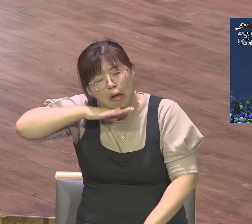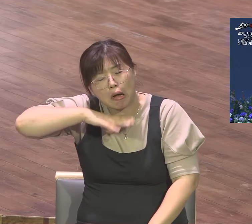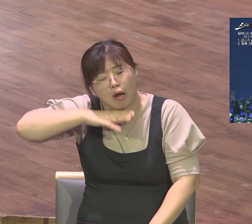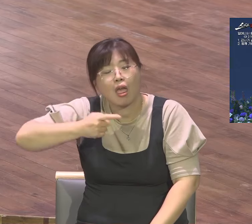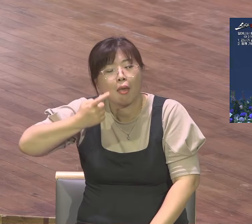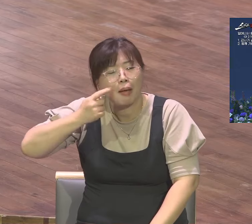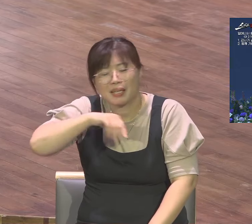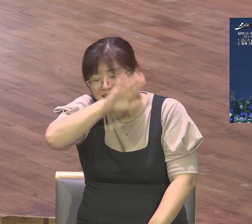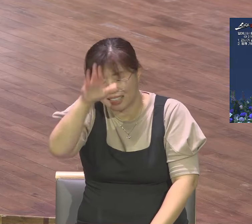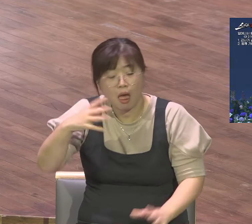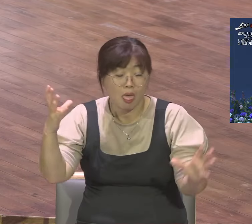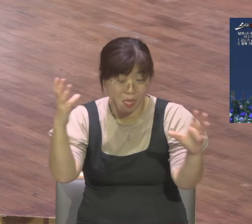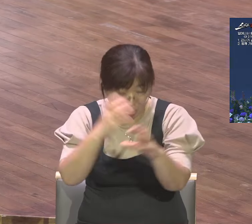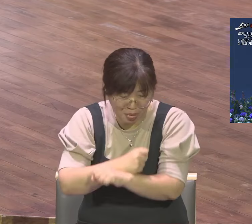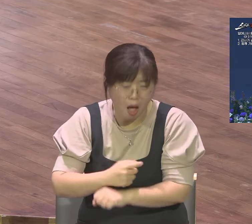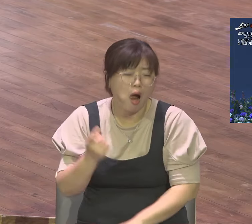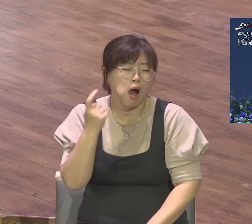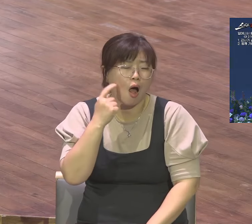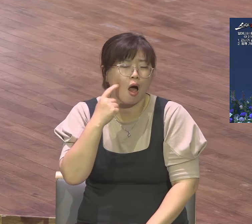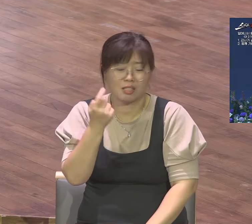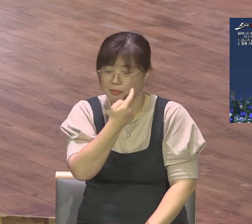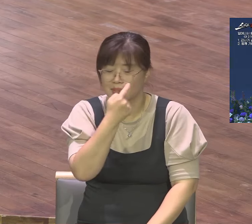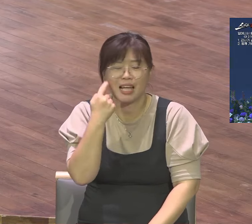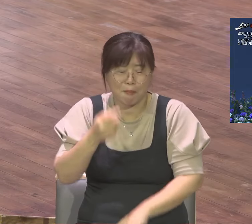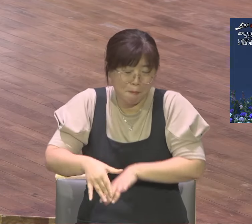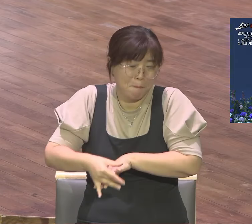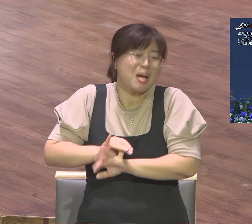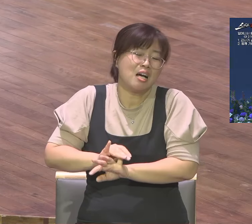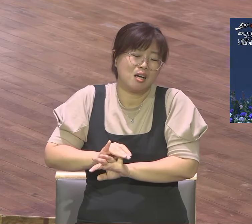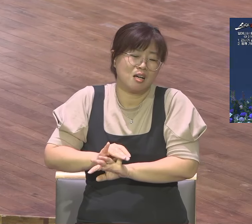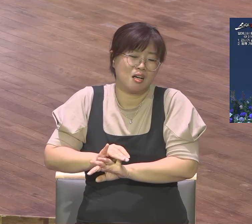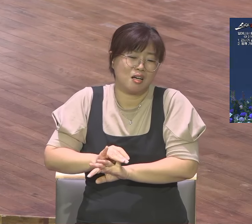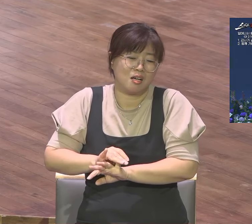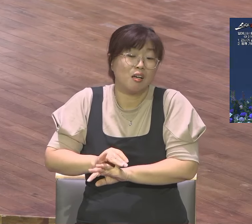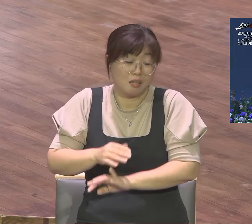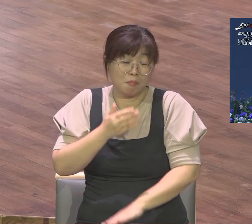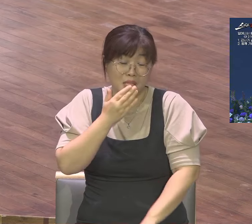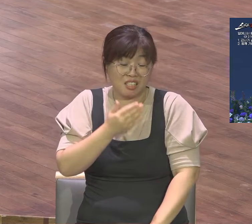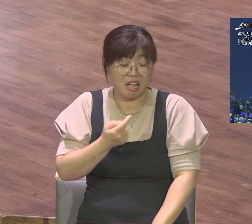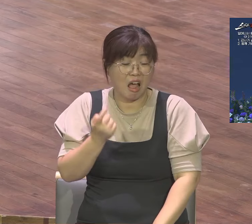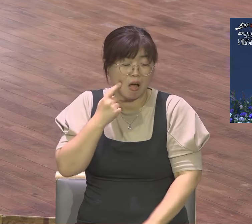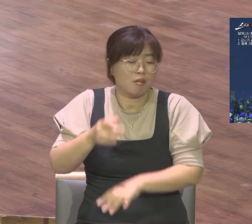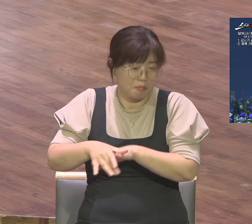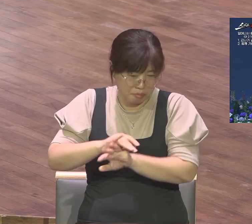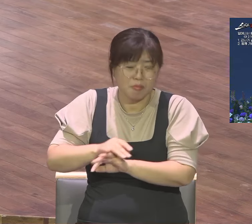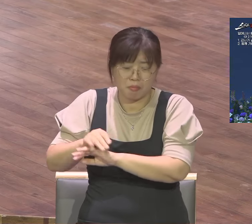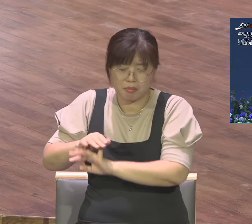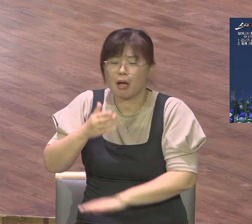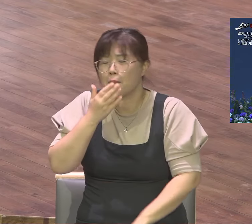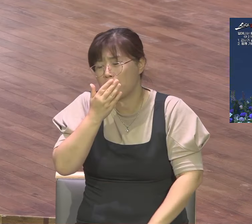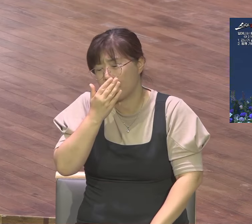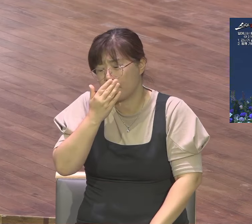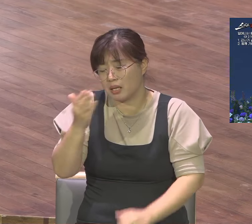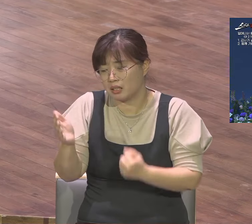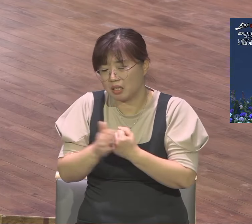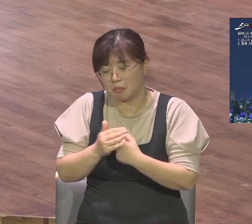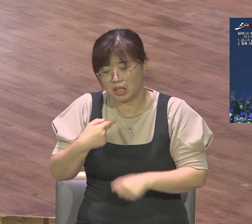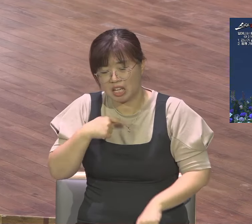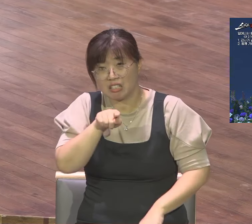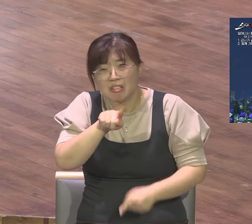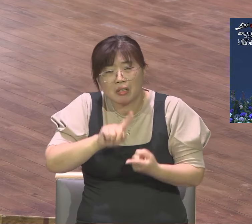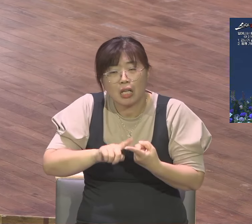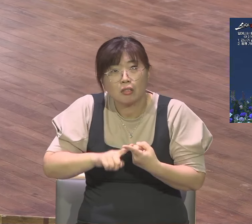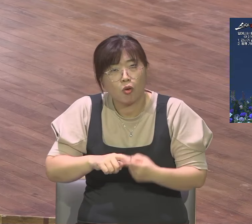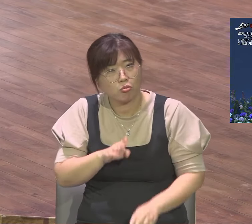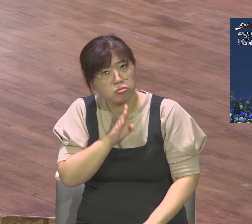하나님께서 우리에게 주신 시대적인 미션이 뭐냐? 교회, 지역, 237,